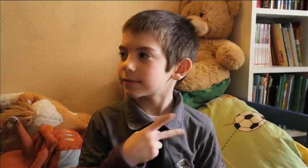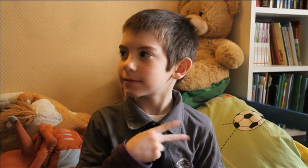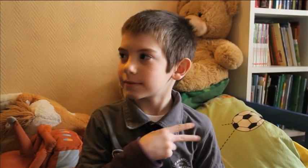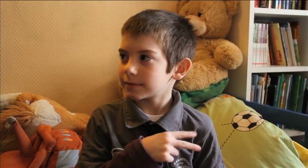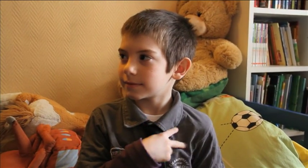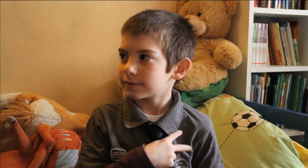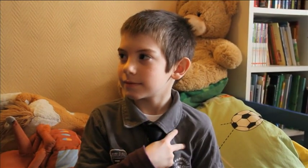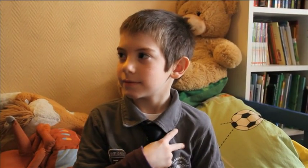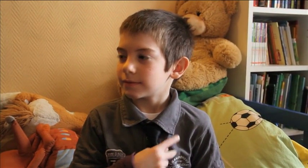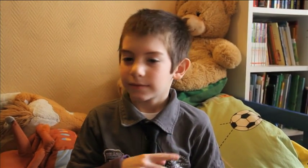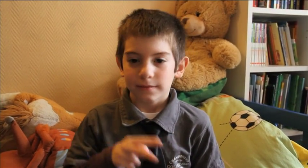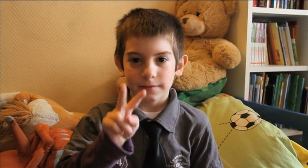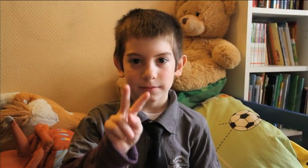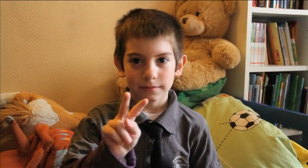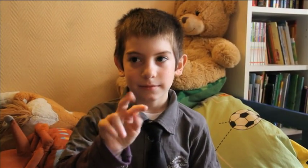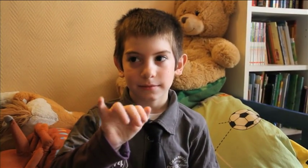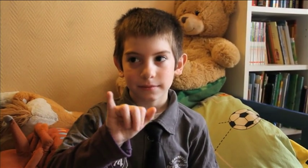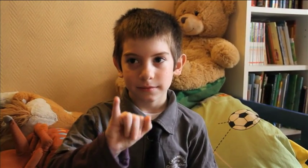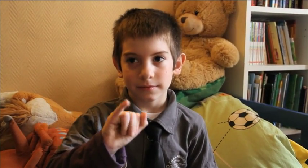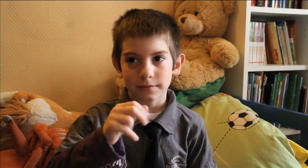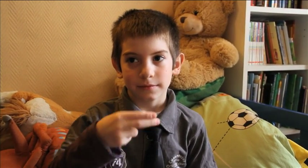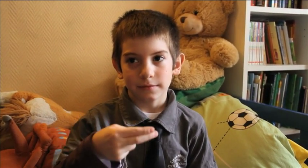Moi, je suis Vincent. Vincent.